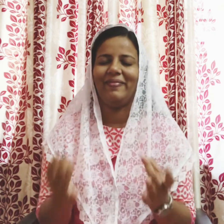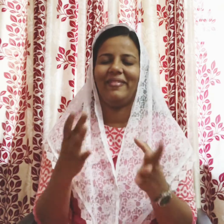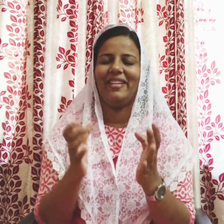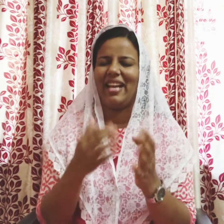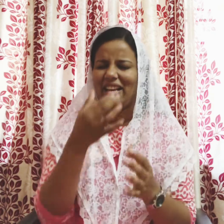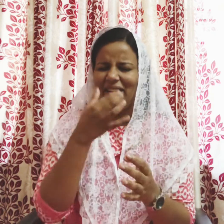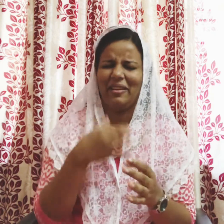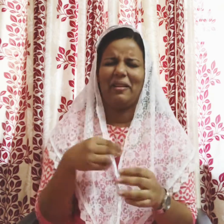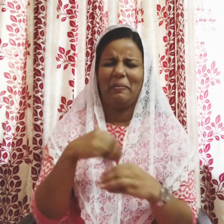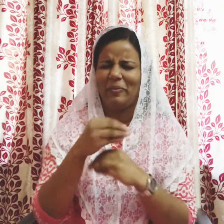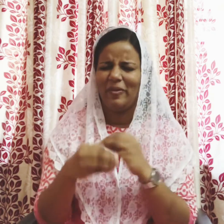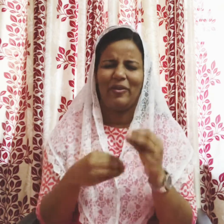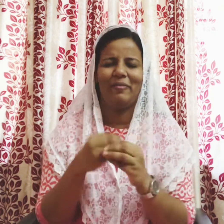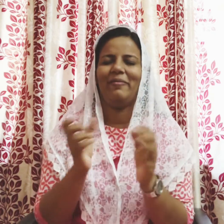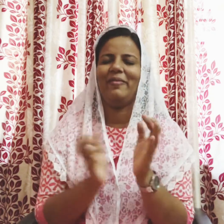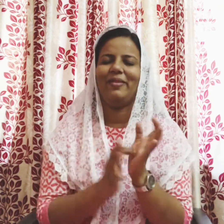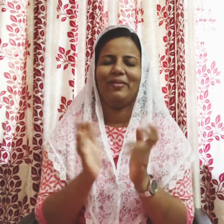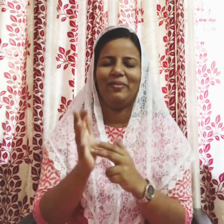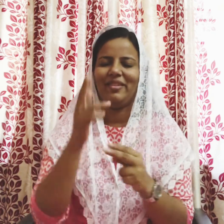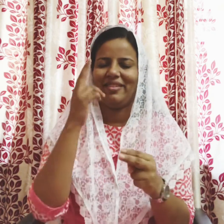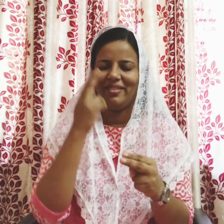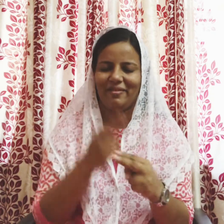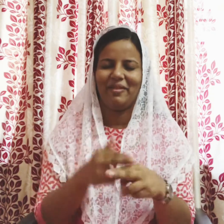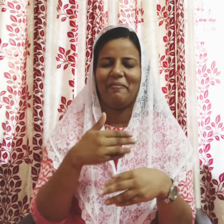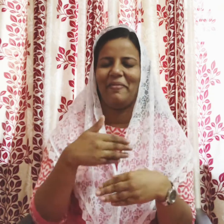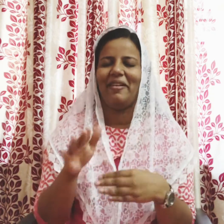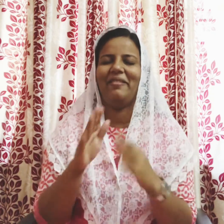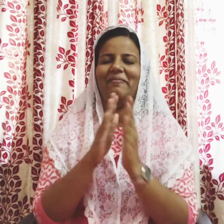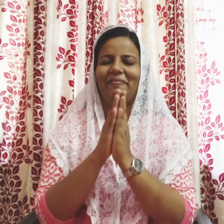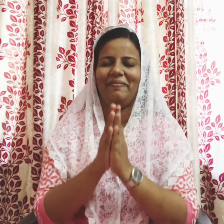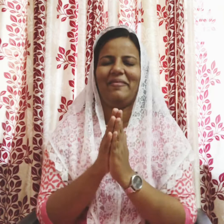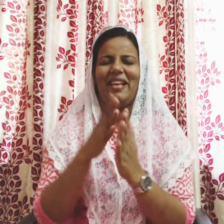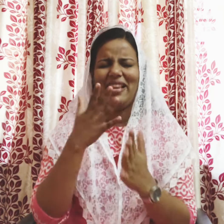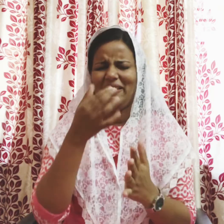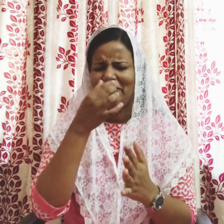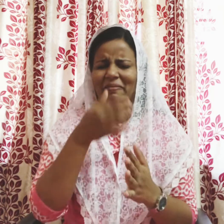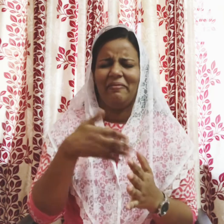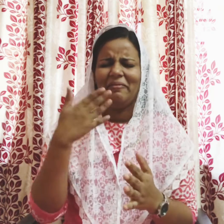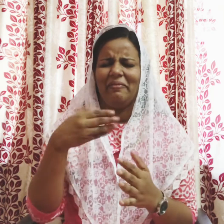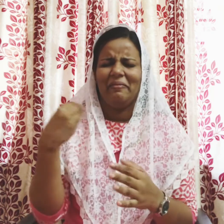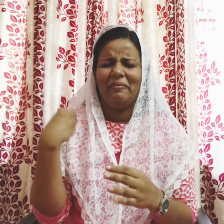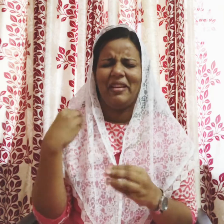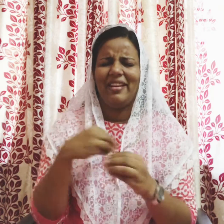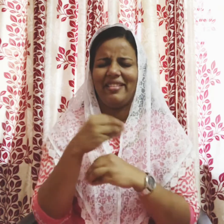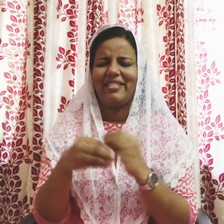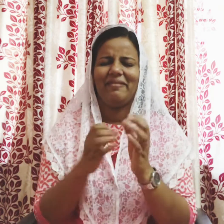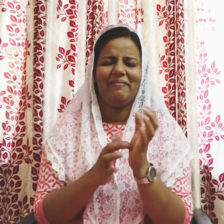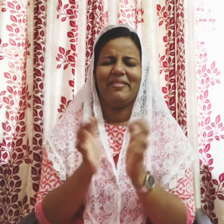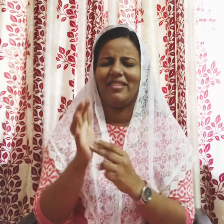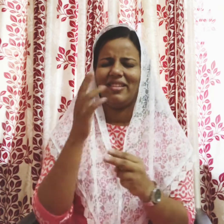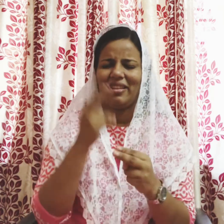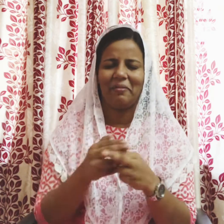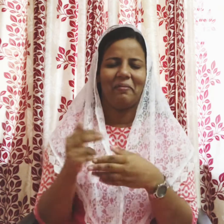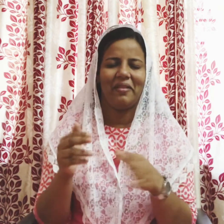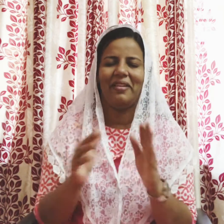പകൽക്കാലം എല്ലാ ബ്രീത്തിങ് ഡിഫിക്കൽട്ടീസും യേശുവിൻ നാമത്തിൽ മാറിപ്പോകട്ടെ. എല്ലാ ബ്രീത്തിങ് ഡിഫിക്കൽട്ടീസും യേശു ക്രിസ്തുവിൻ്റെ നാമത്തിൽ